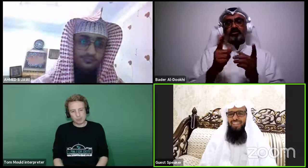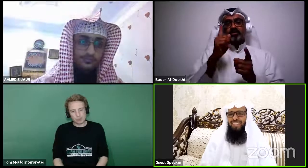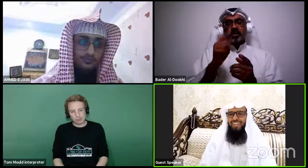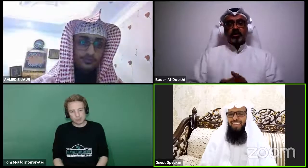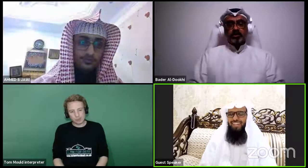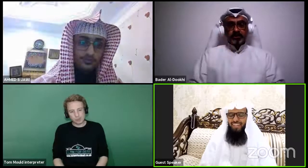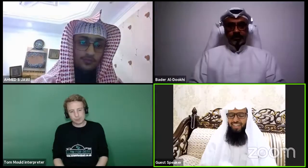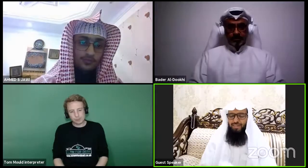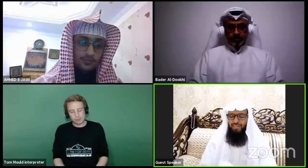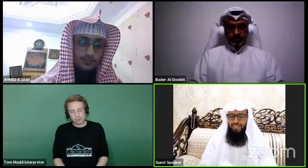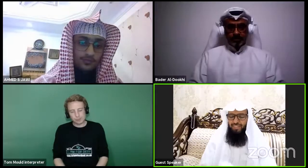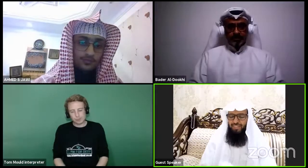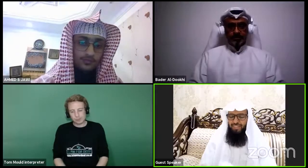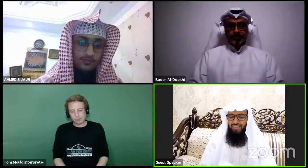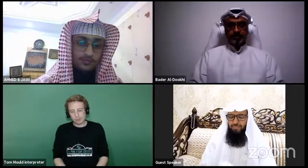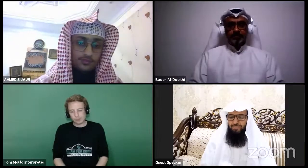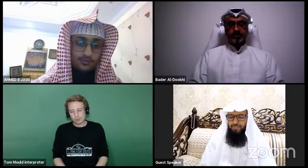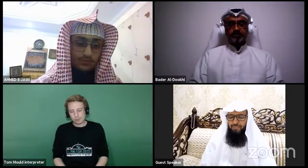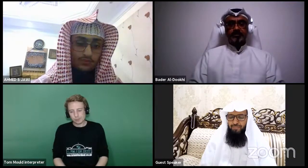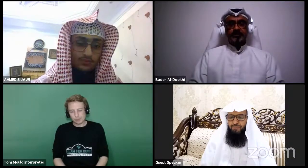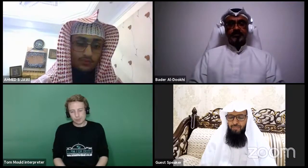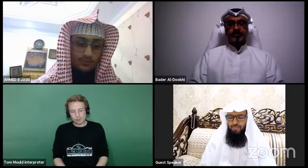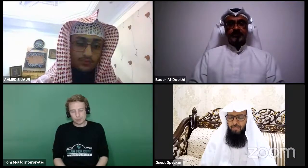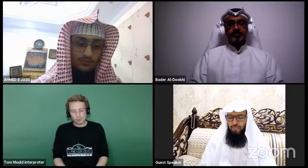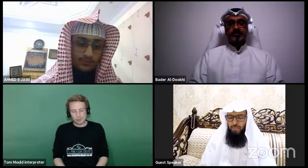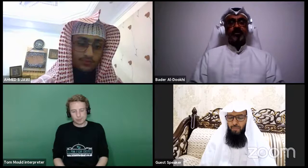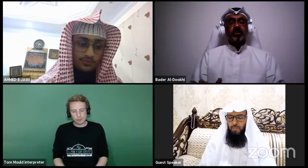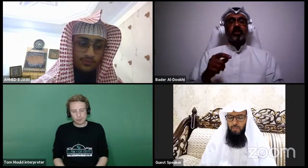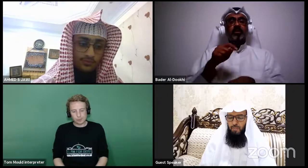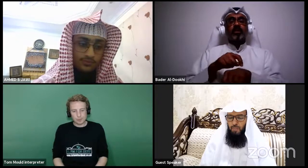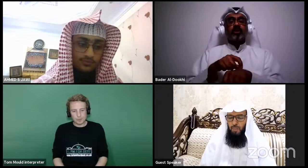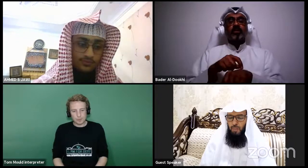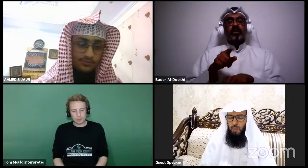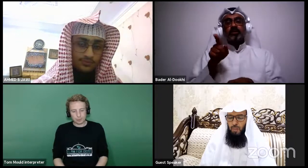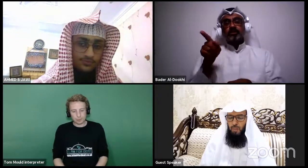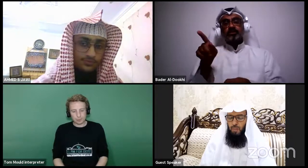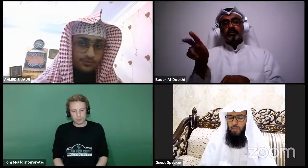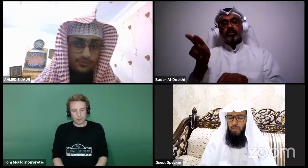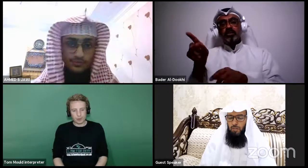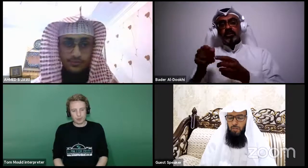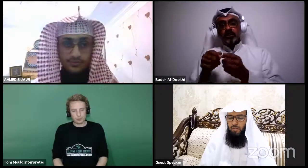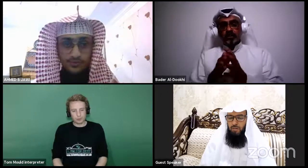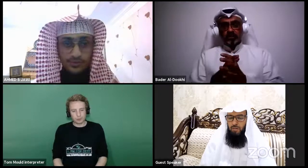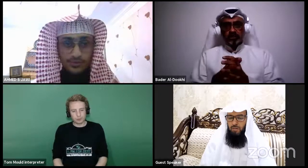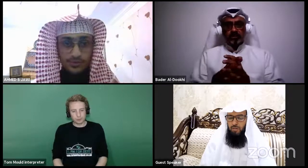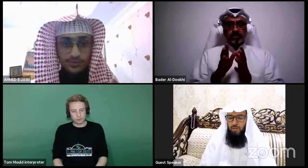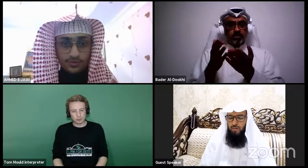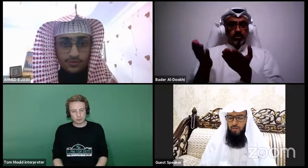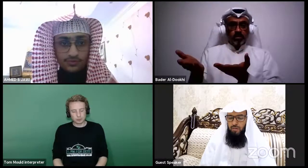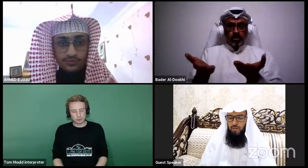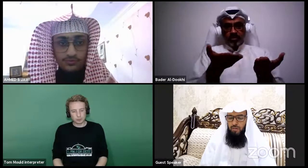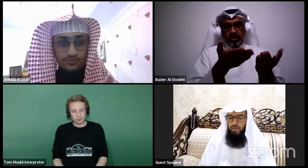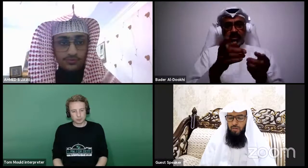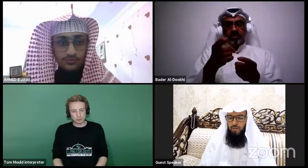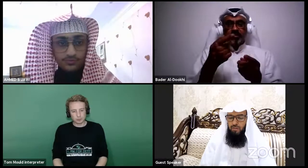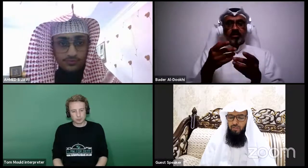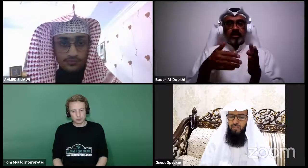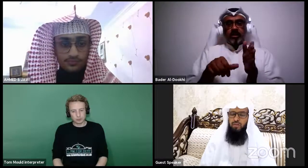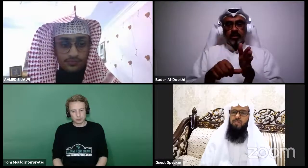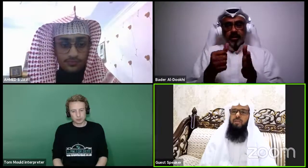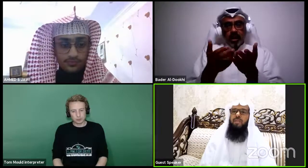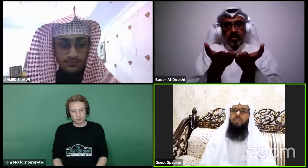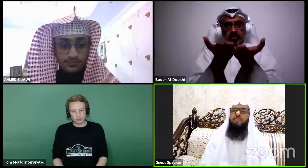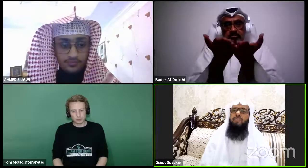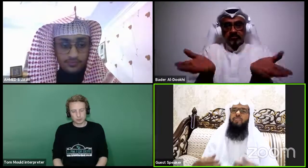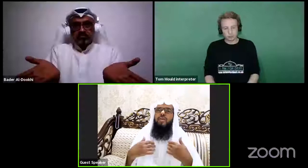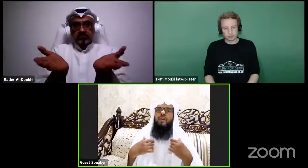خير. الله يبارك فيك. وحتى لا نأخذ من وقت الإخوة فنترككم بإذن الله تبدأون. طيب،